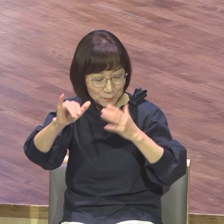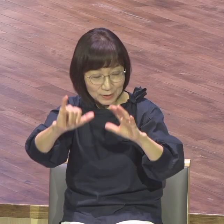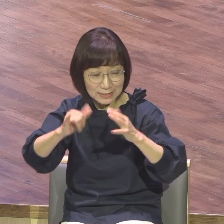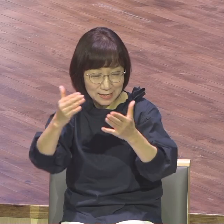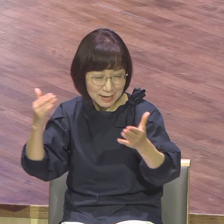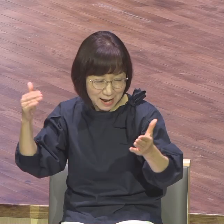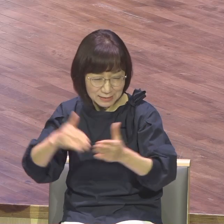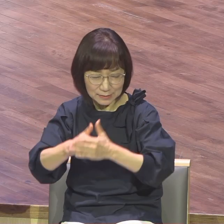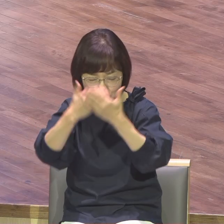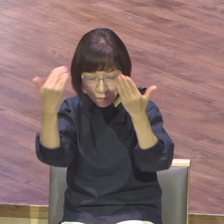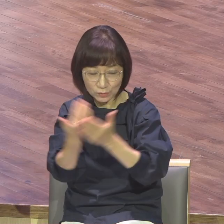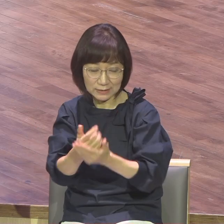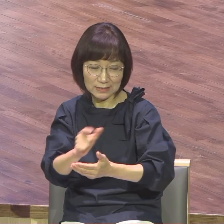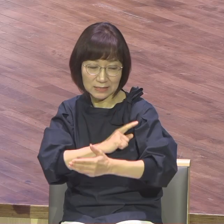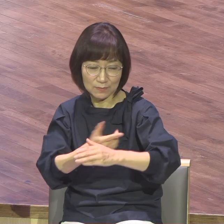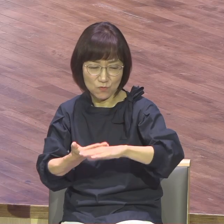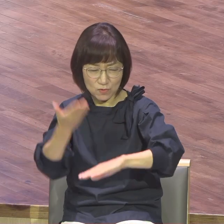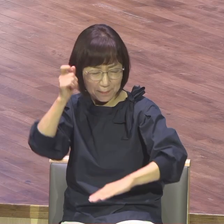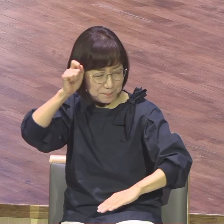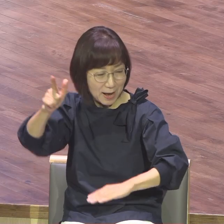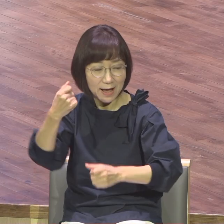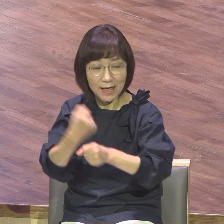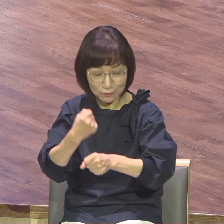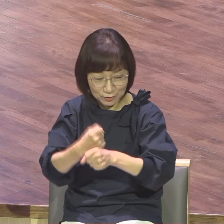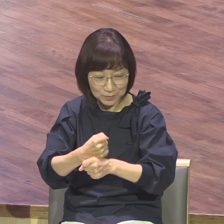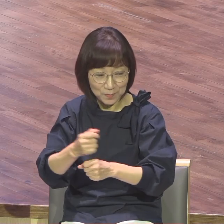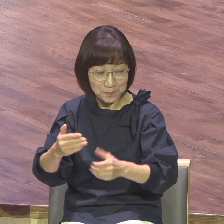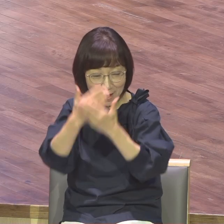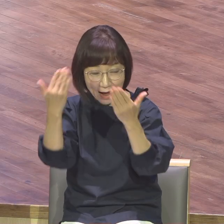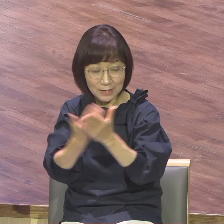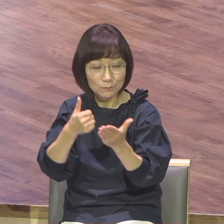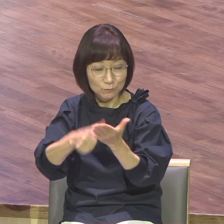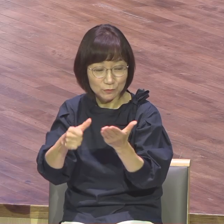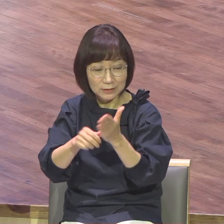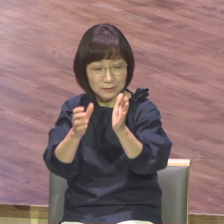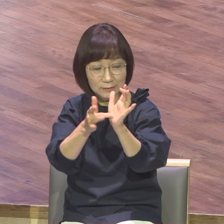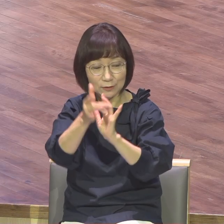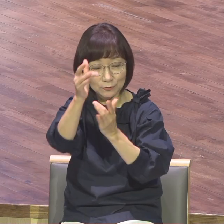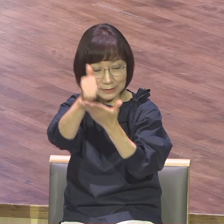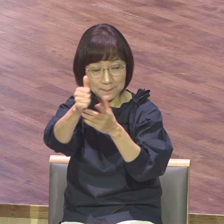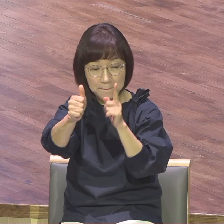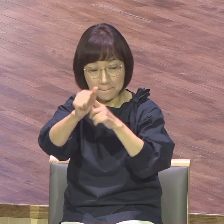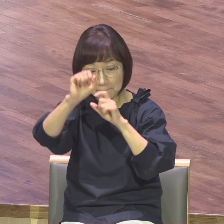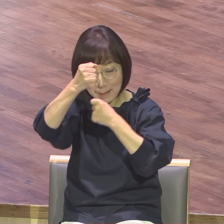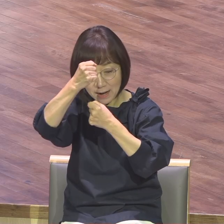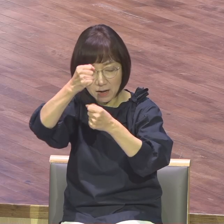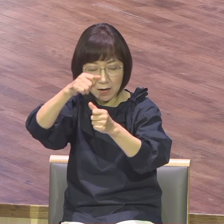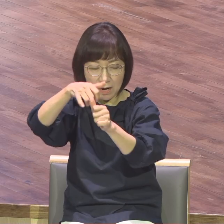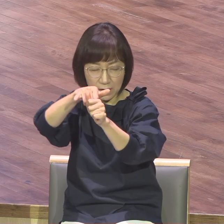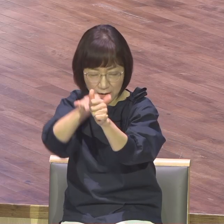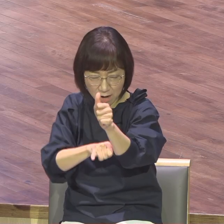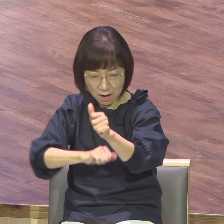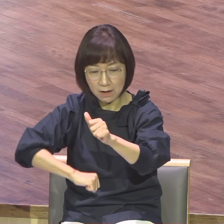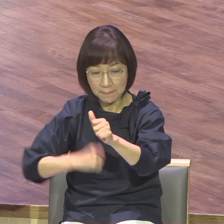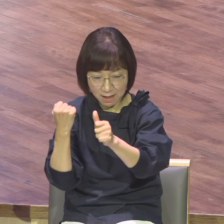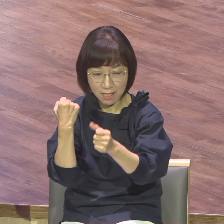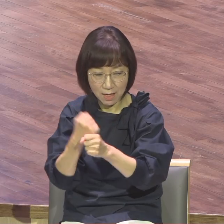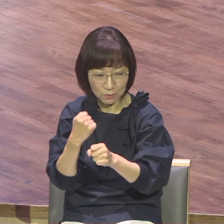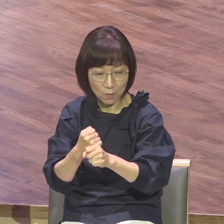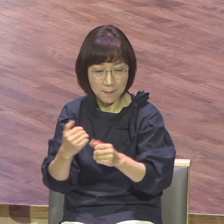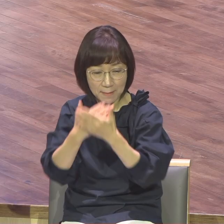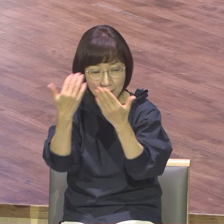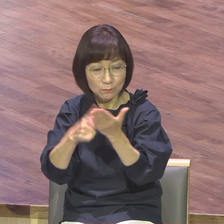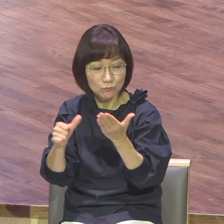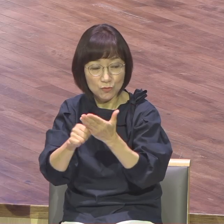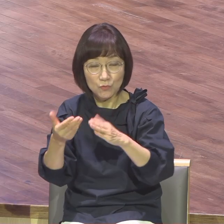세상에 일컫는 모든 이름 이외에 뛰어나게 하시고 또 만물을 그 발 아래에 복종하게 하시고 그를 만물 위에